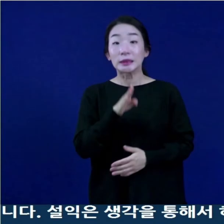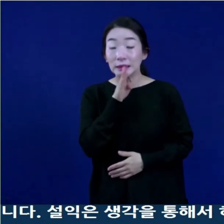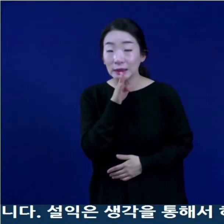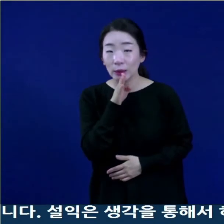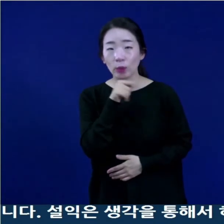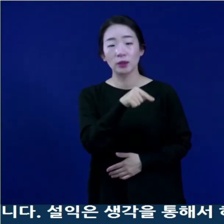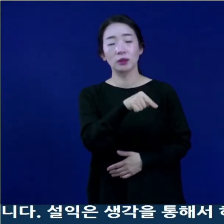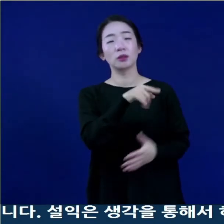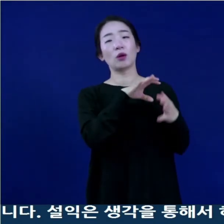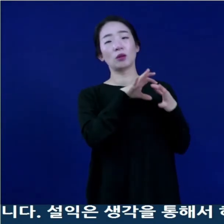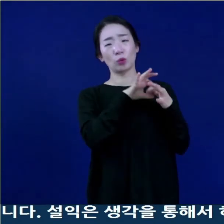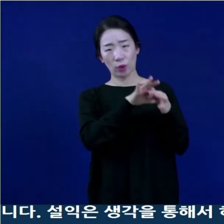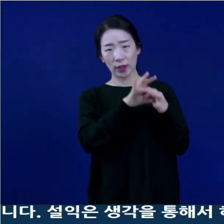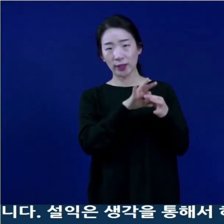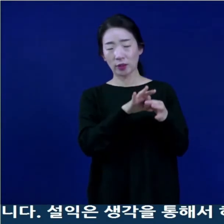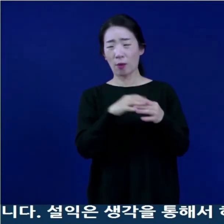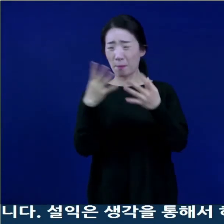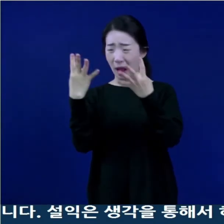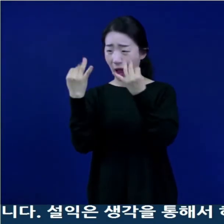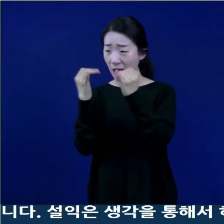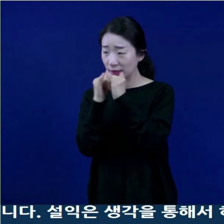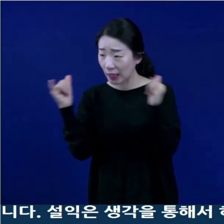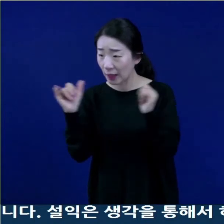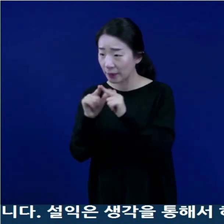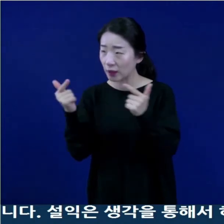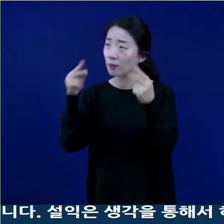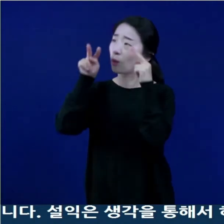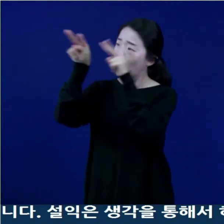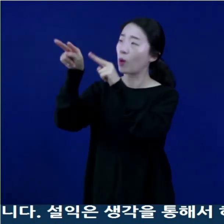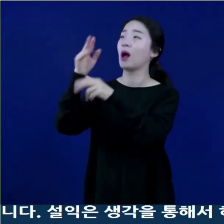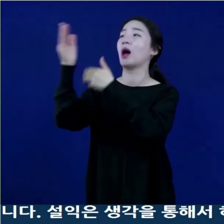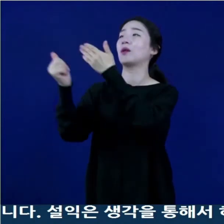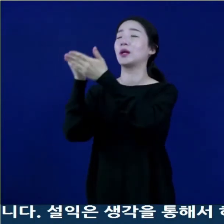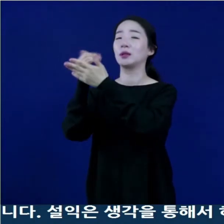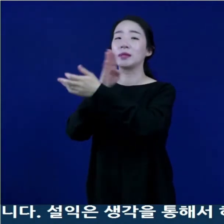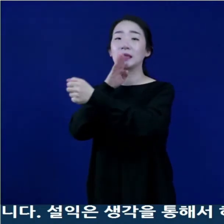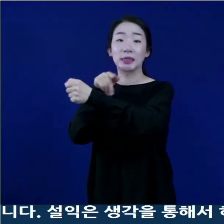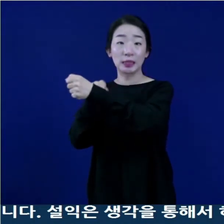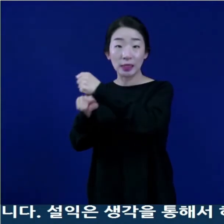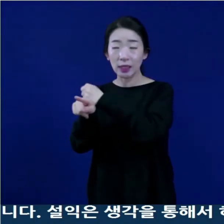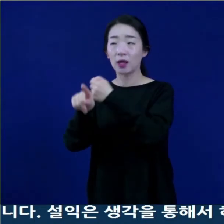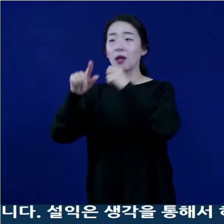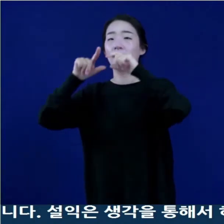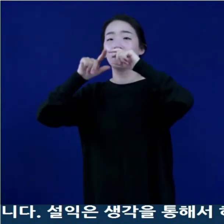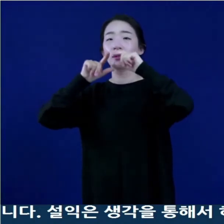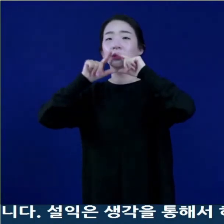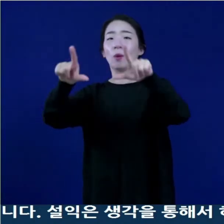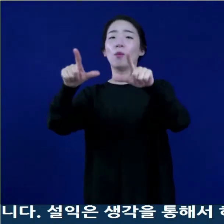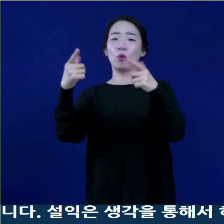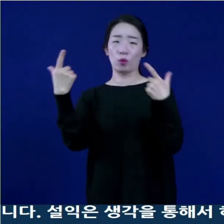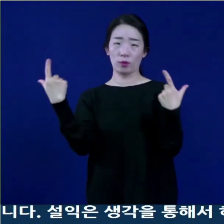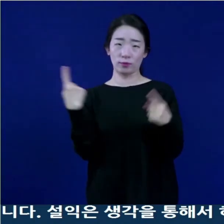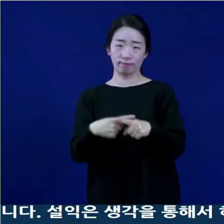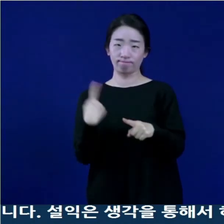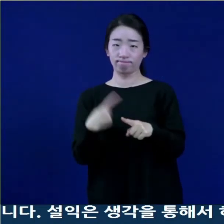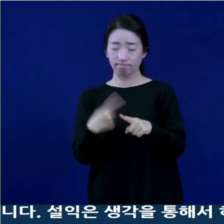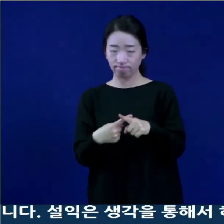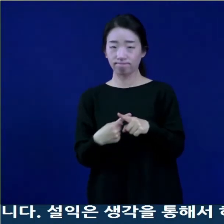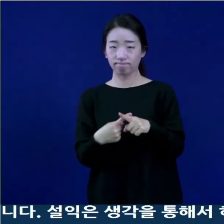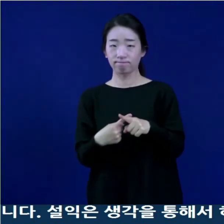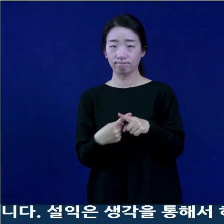그를 통해서 어마어마한 하나님의 진리가 선포되고 있었다는